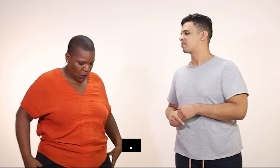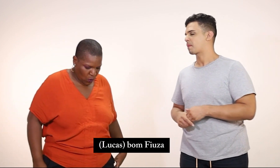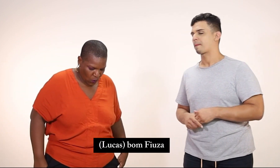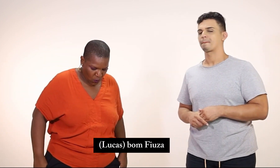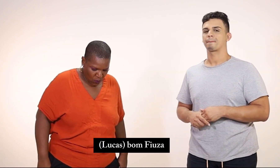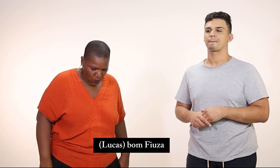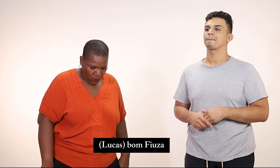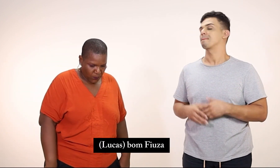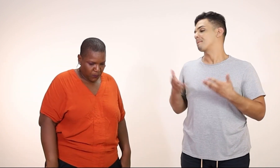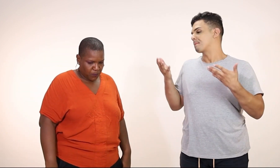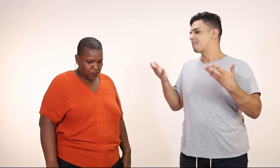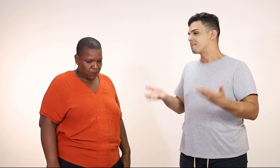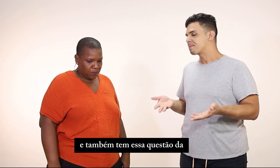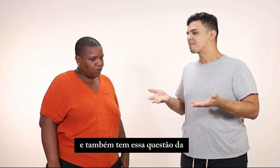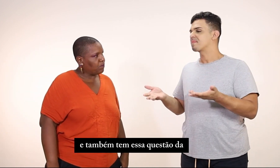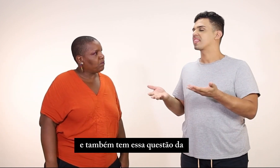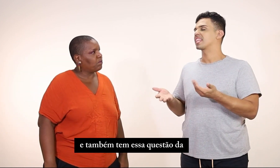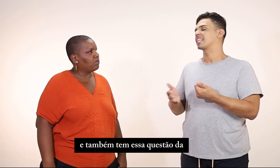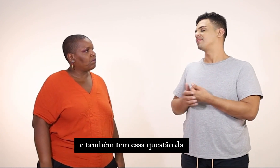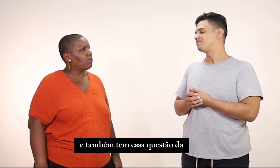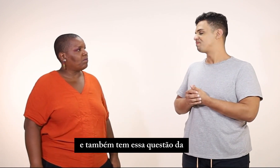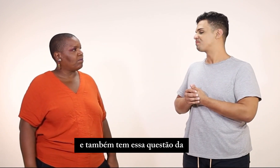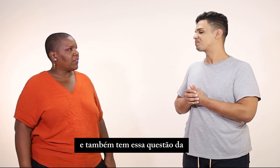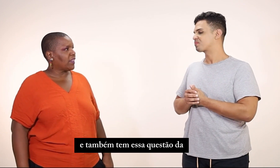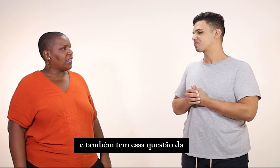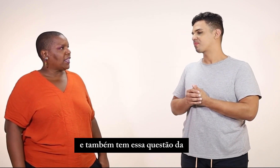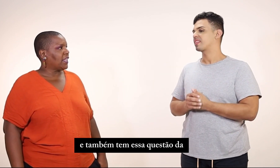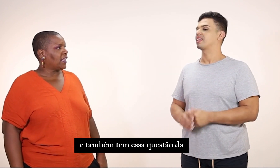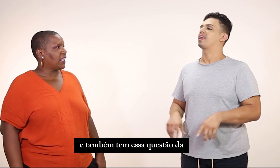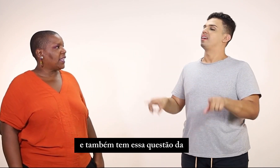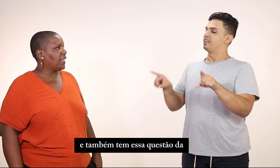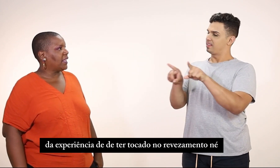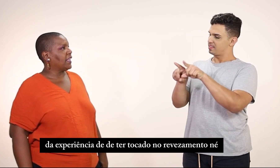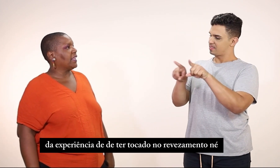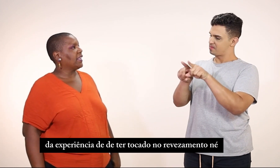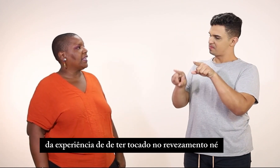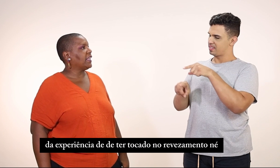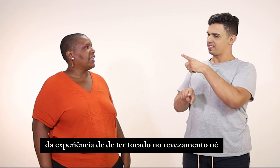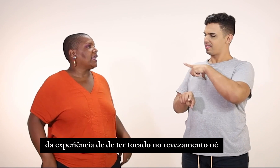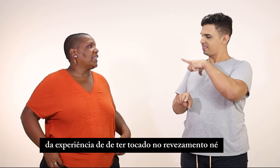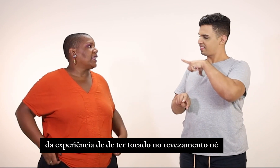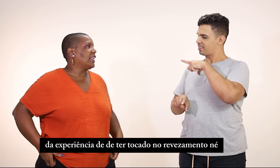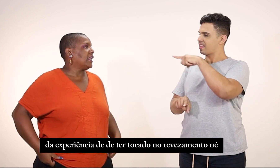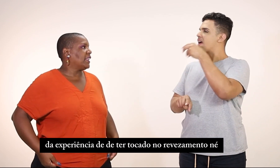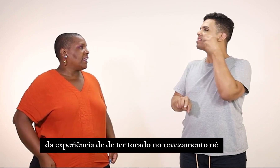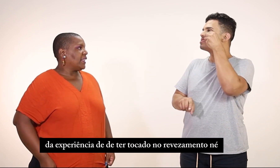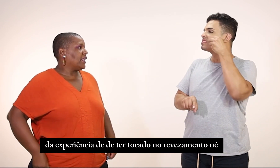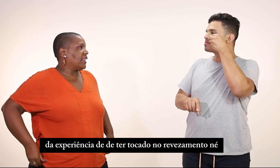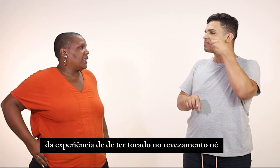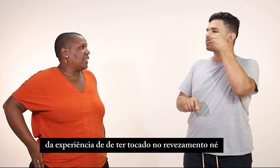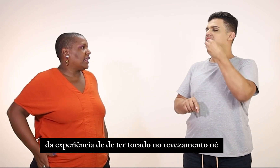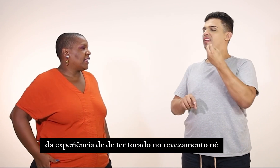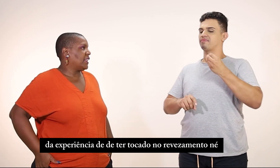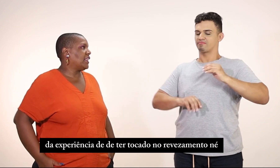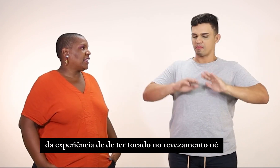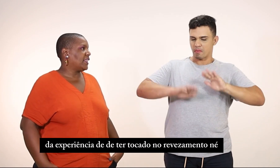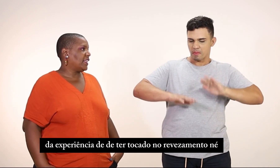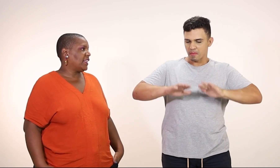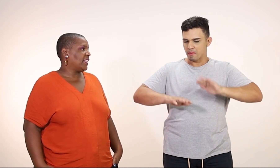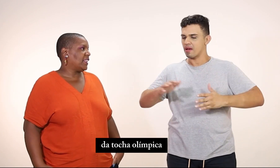Bom, Fiuza, e também tem essa questão da experiência de ter tocado no revezamento, né? Da